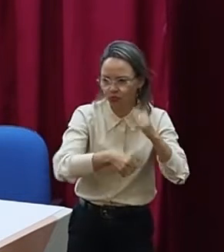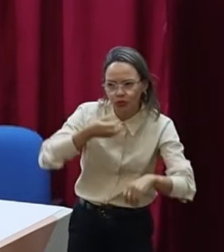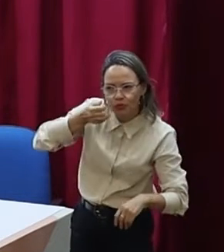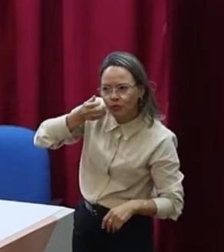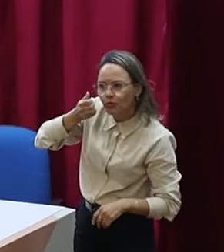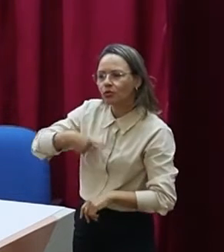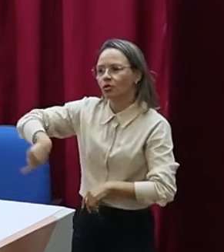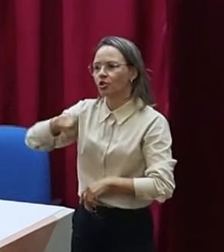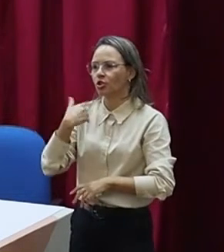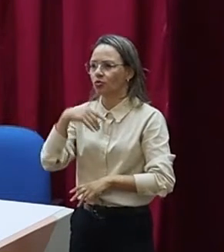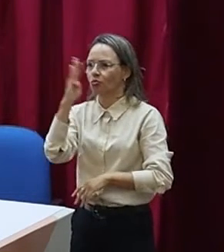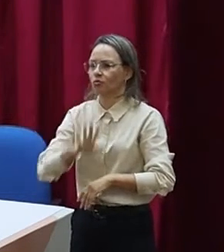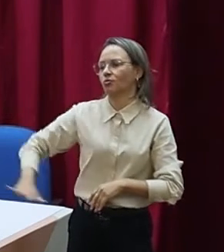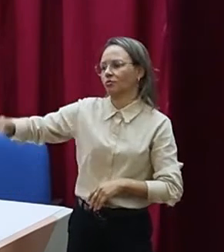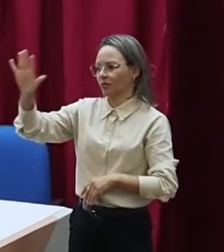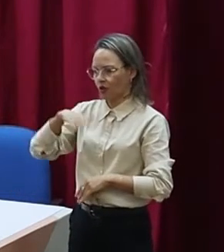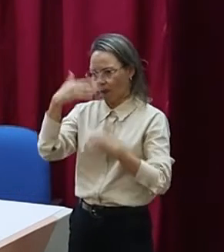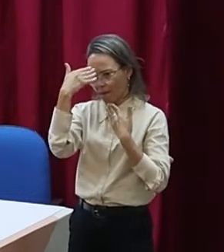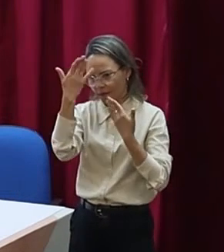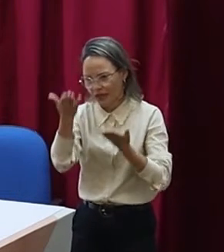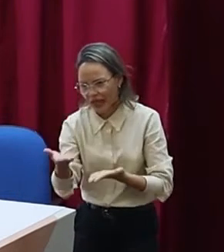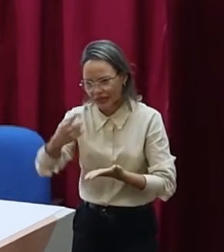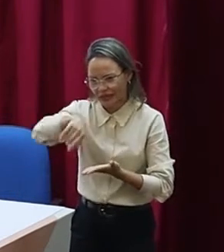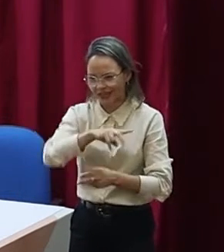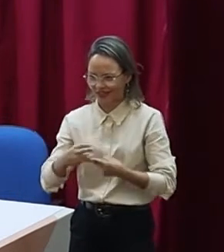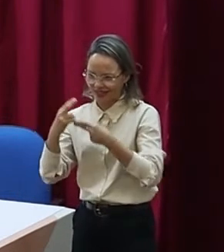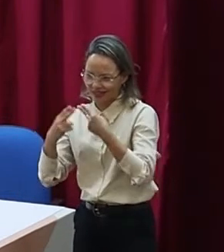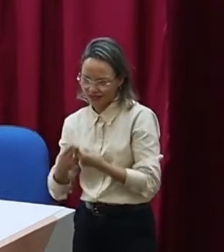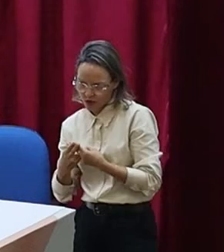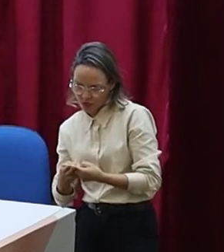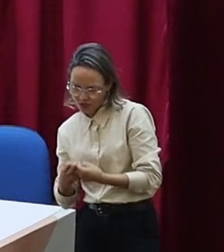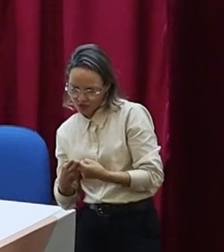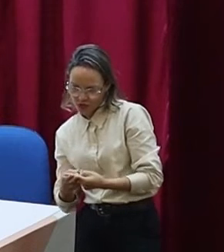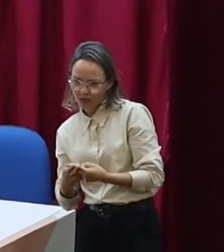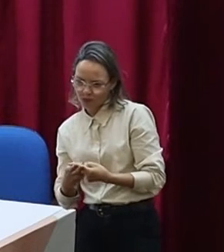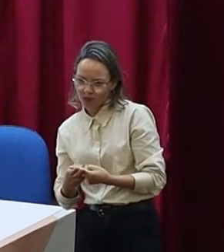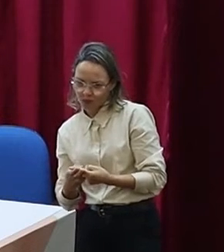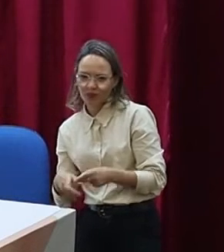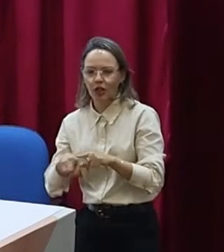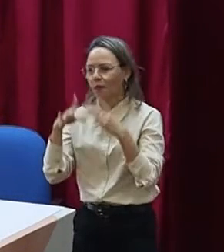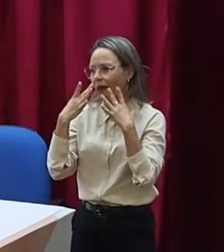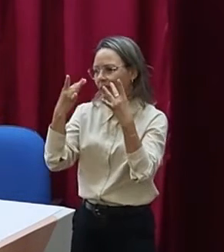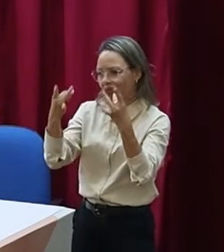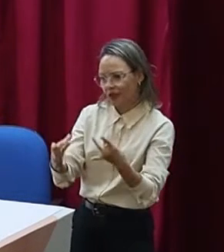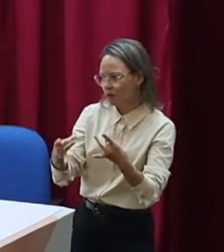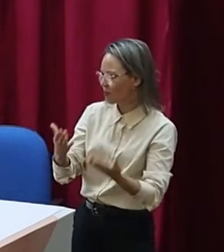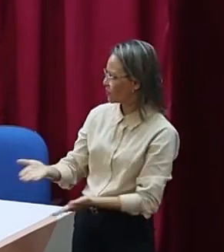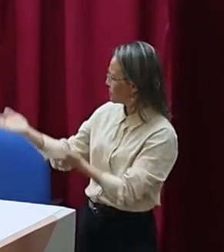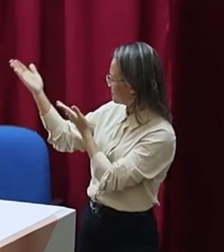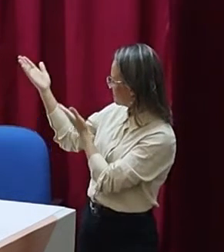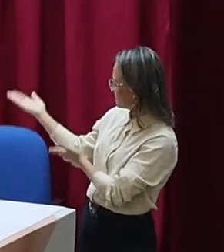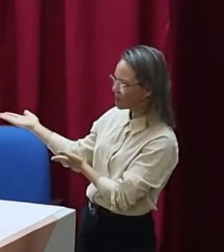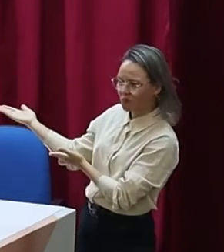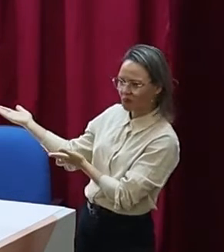são do interesse nacional. Então, eu agradeço pela paciência e pela atenção, devolvo a palavra para